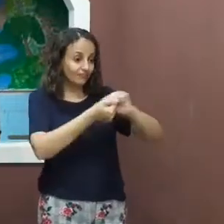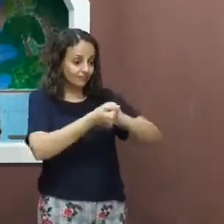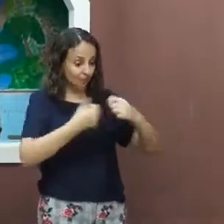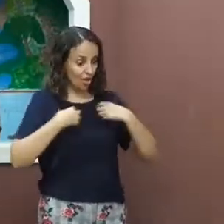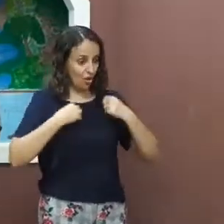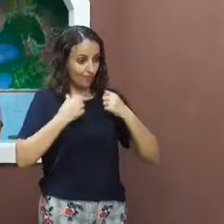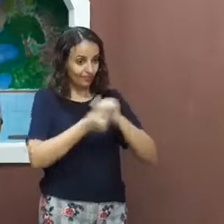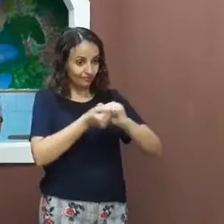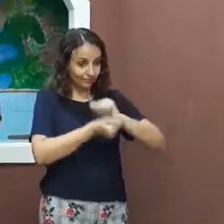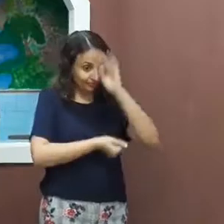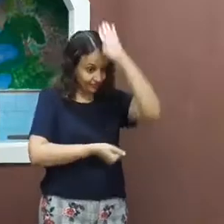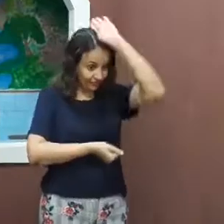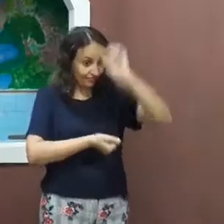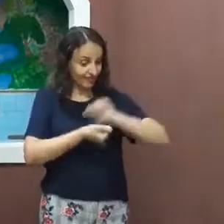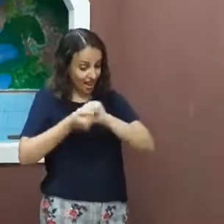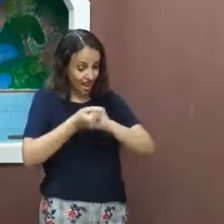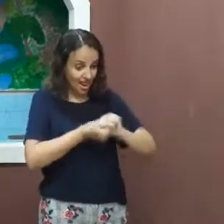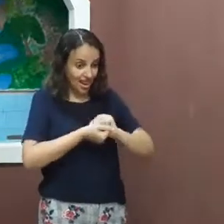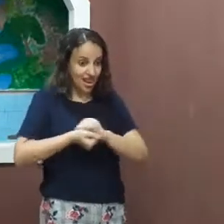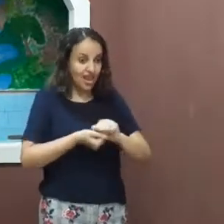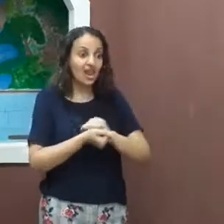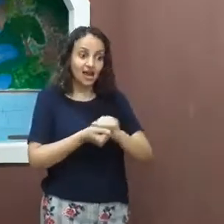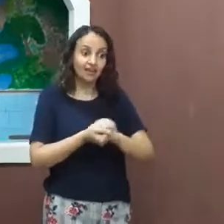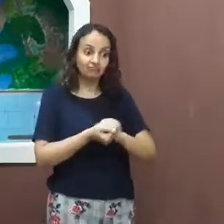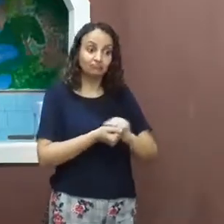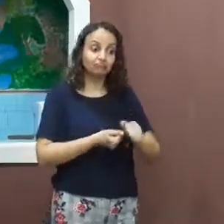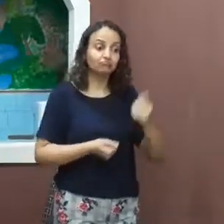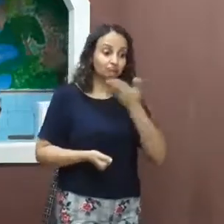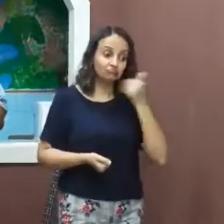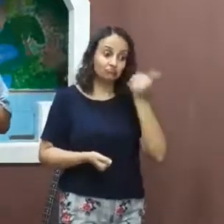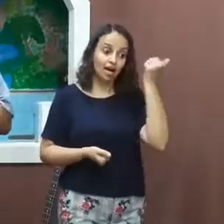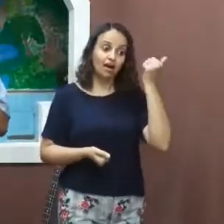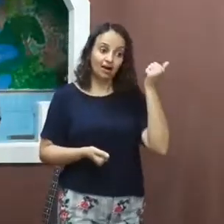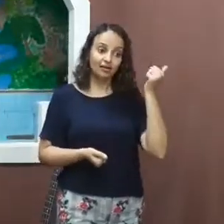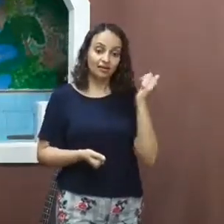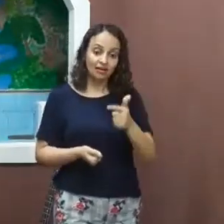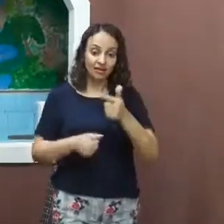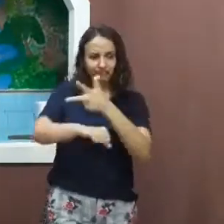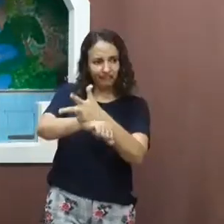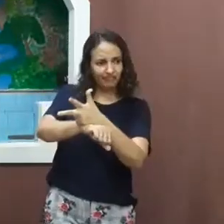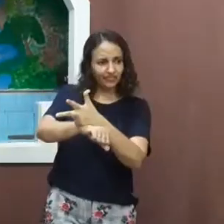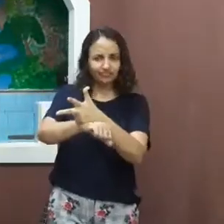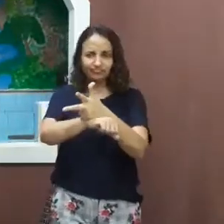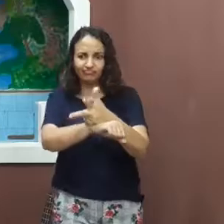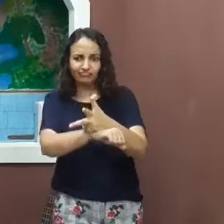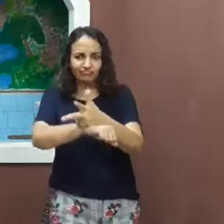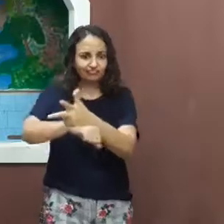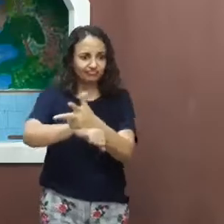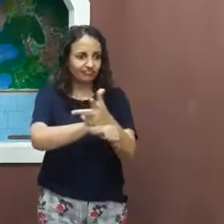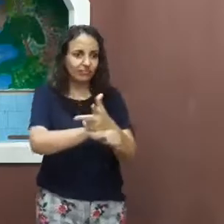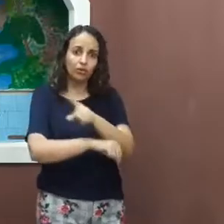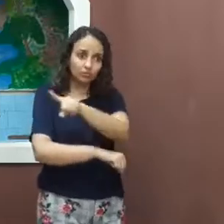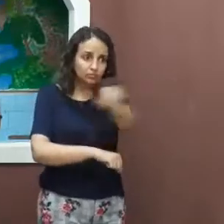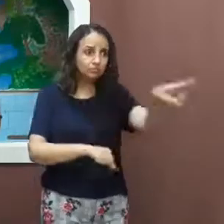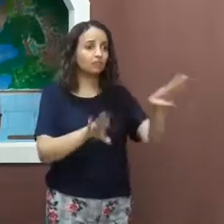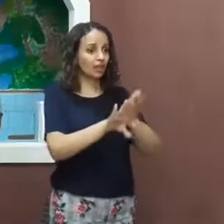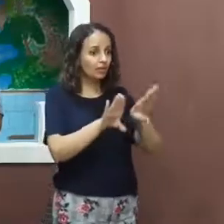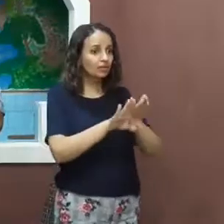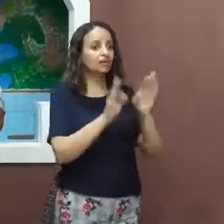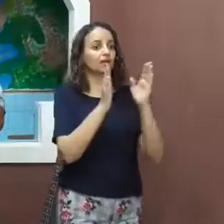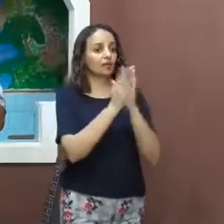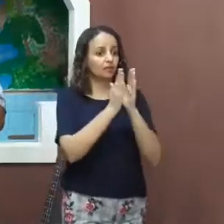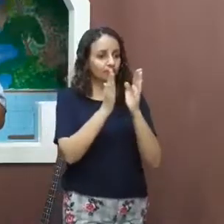Eu acredito que eu sou muito mais útil fazendo isso, e convoco você a fazer isso também. Nós não